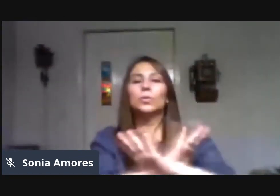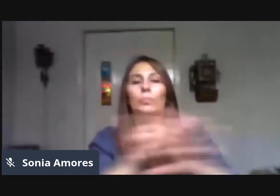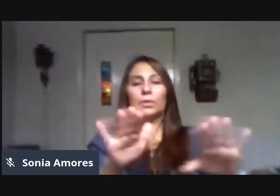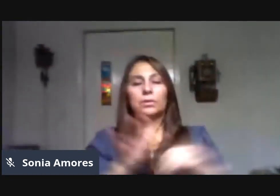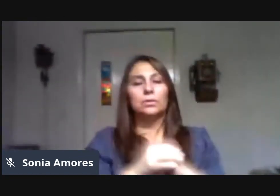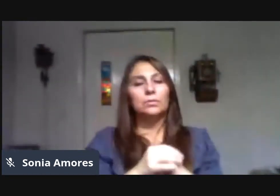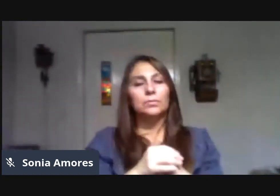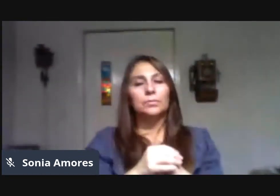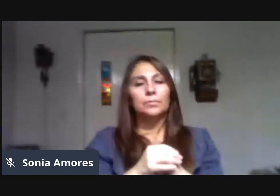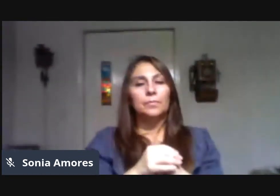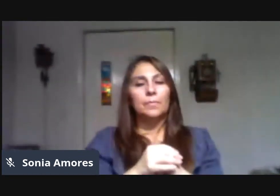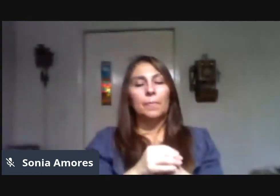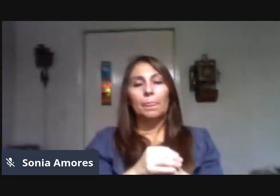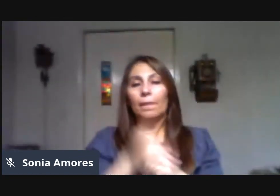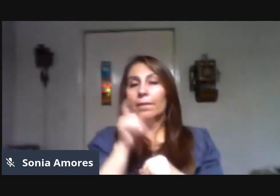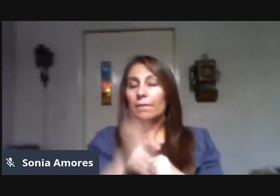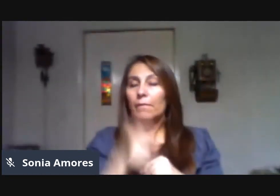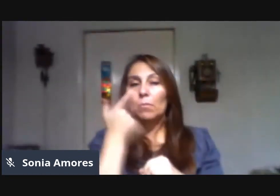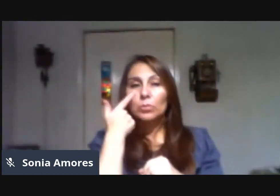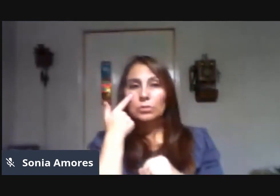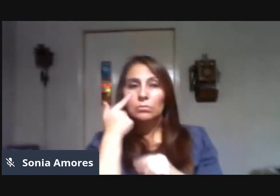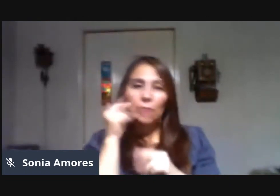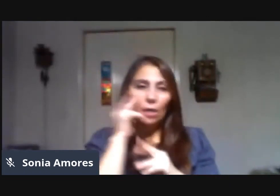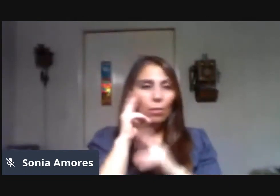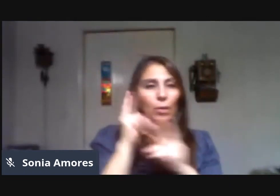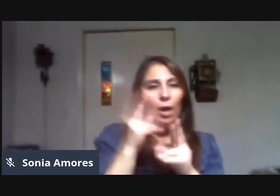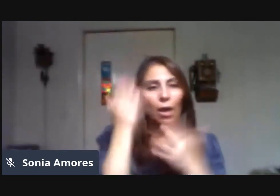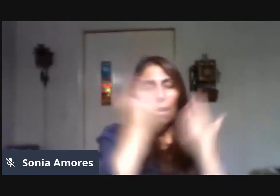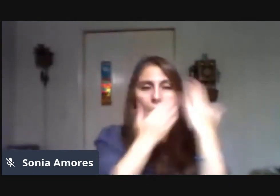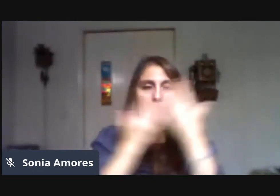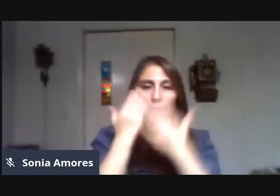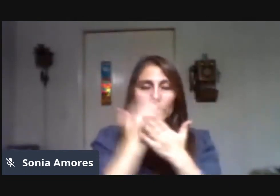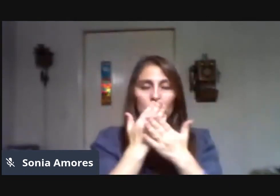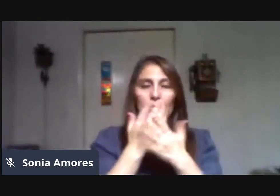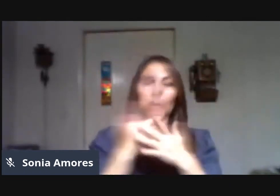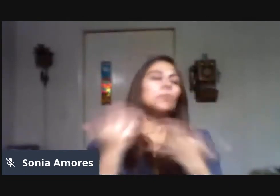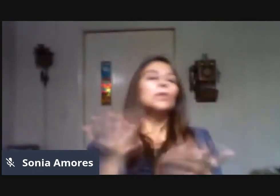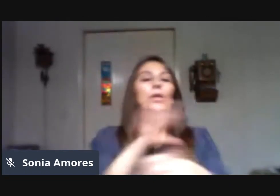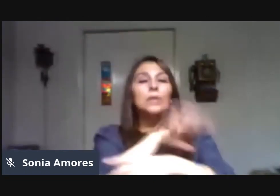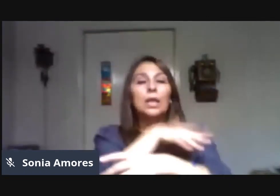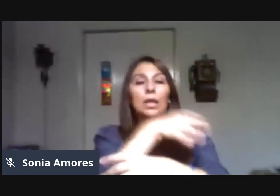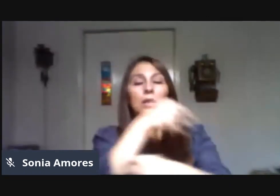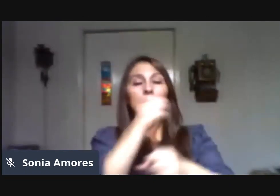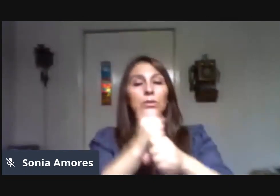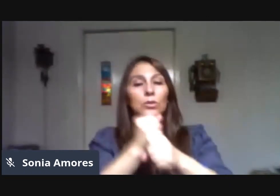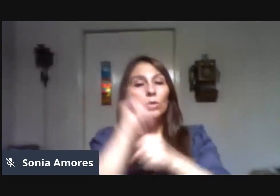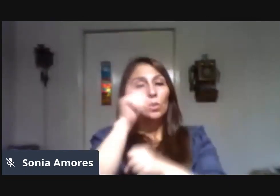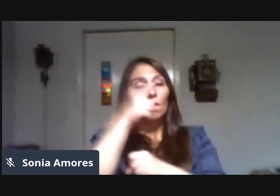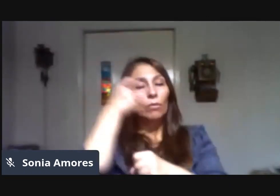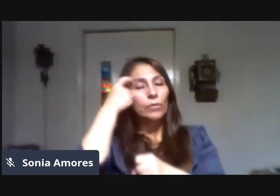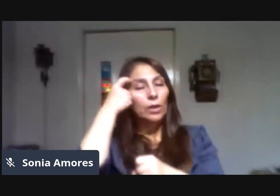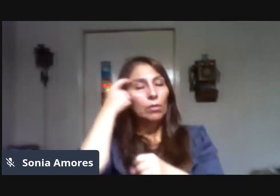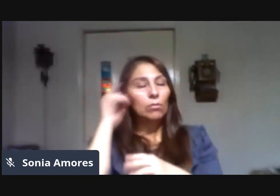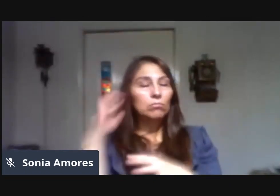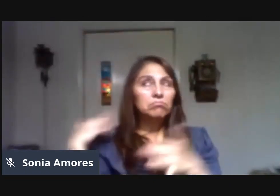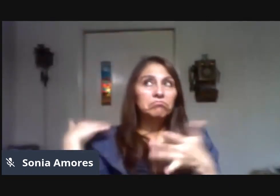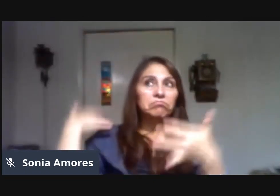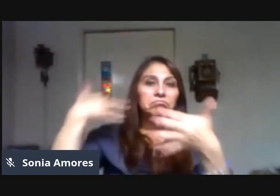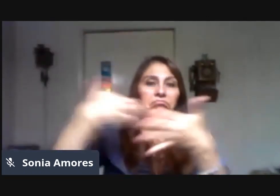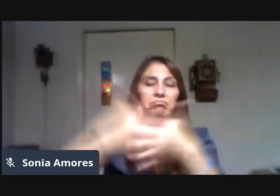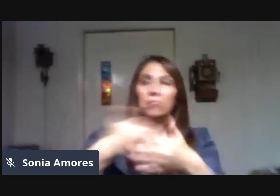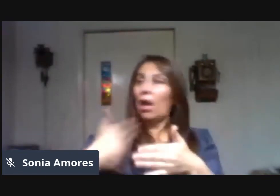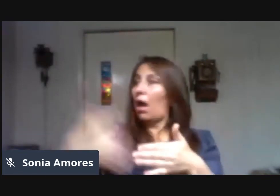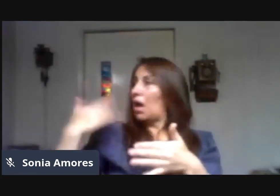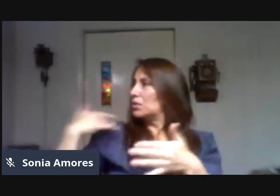que impulsar. De tal manera que la gestión gubernamental ante una situación que no tiene precedentes ni históricos ni